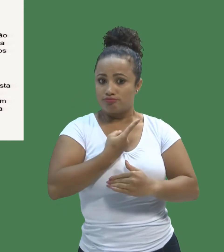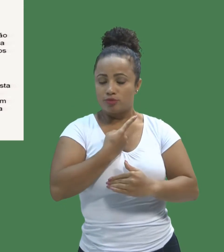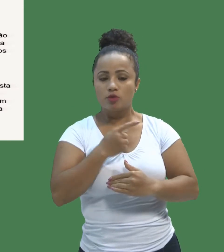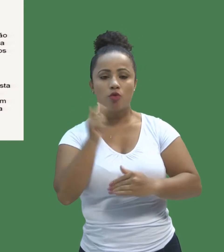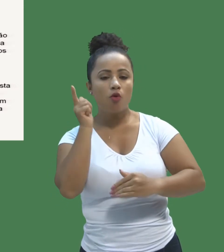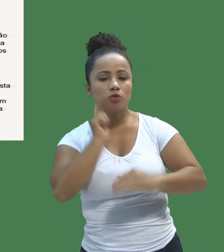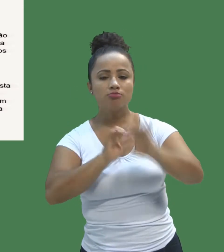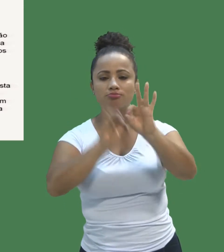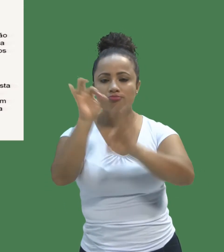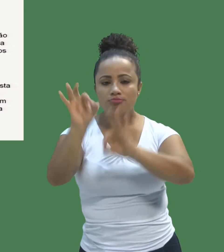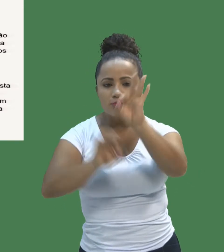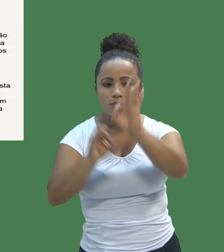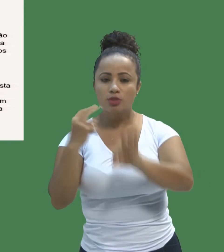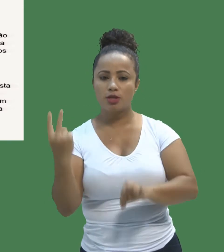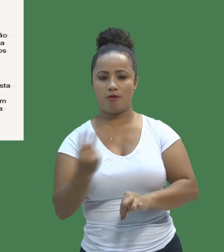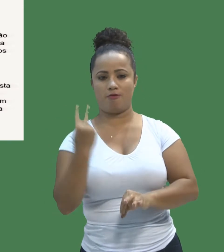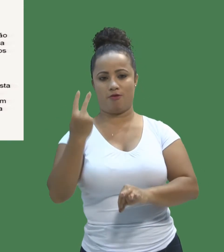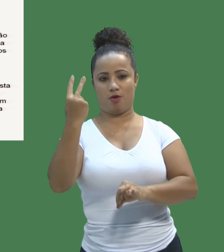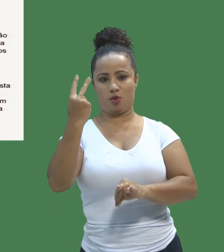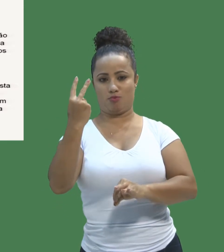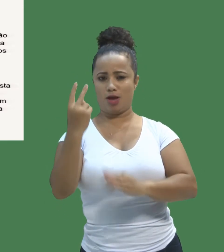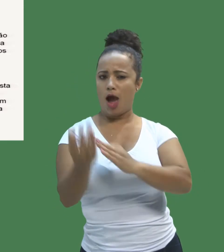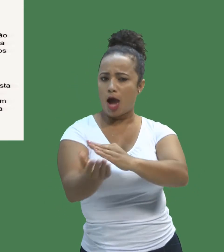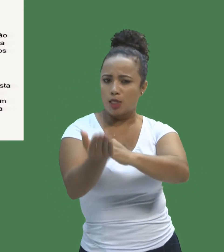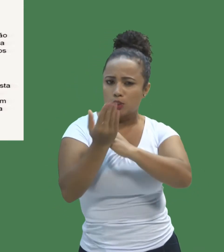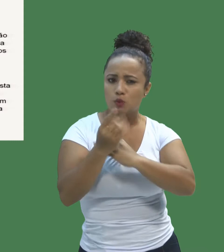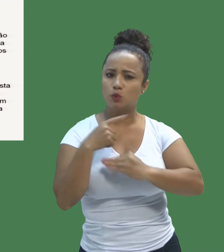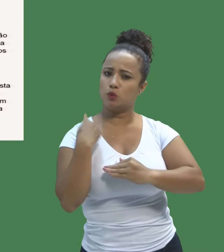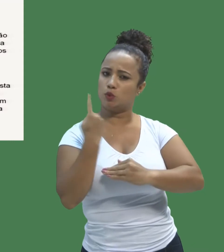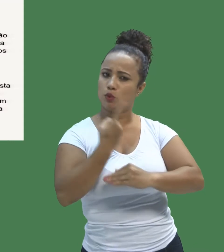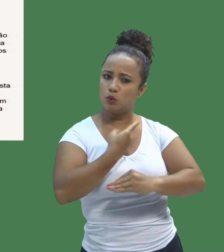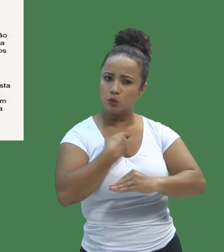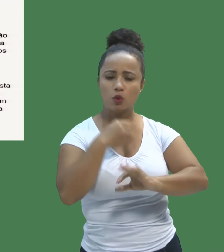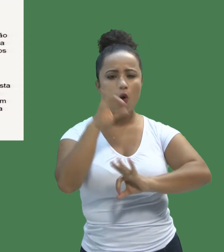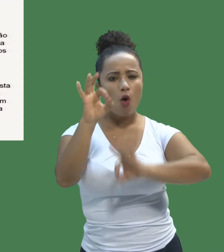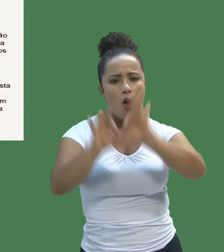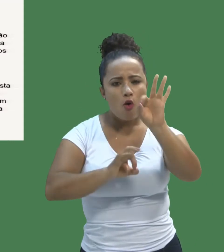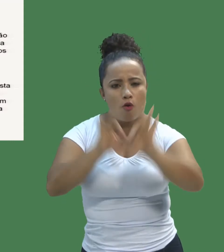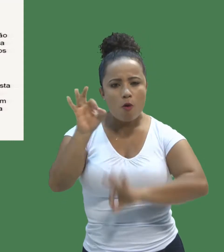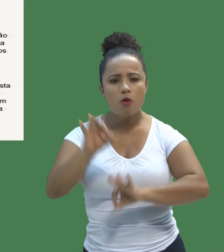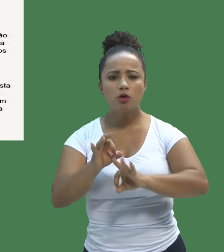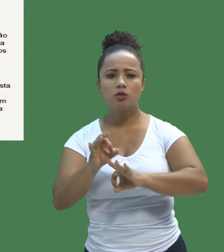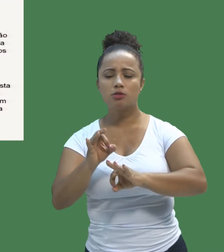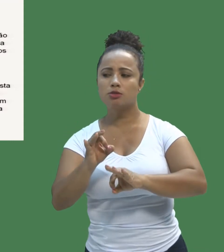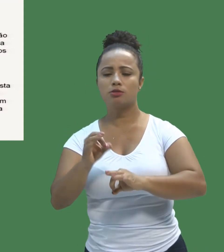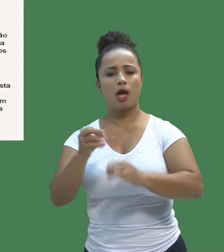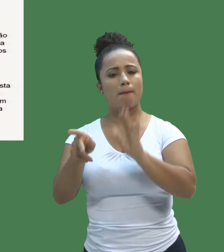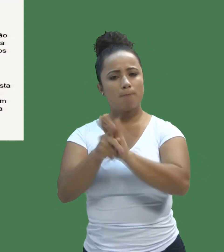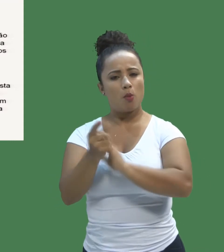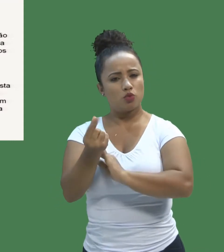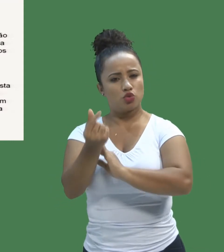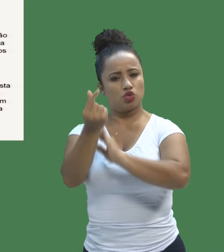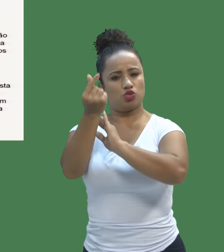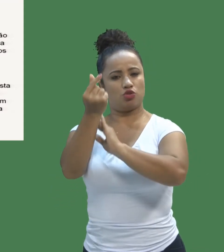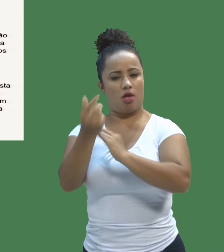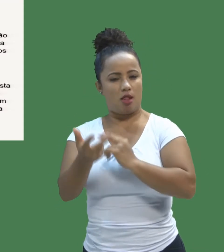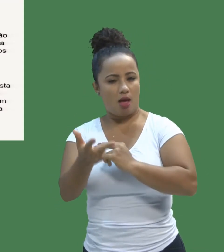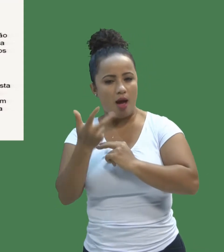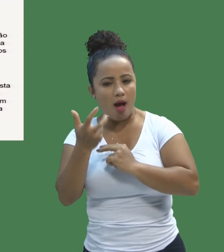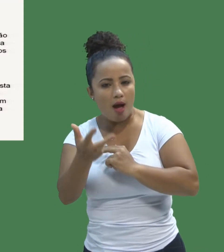valor, ingrediente essencial para a produção capitalista e criação do